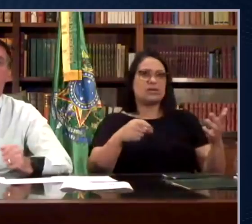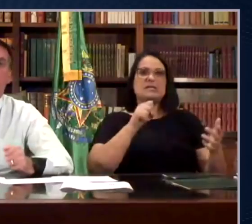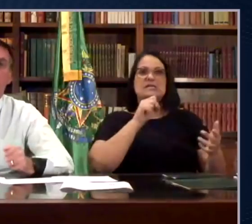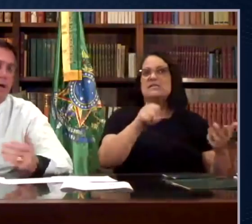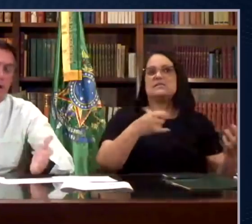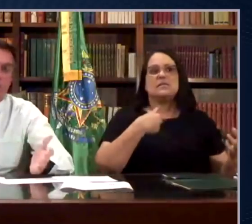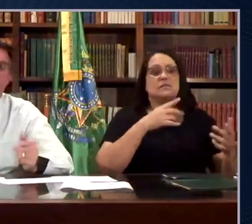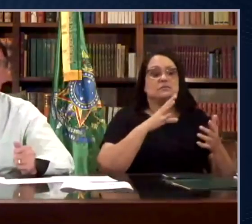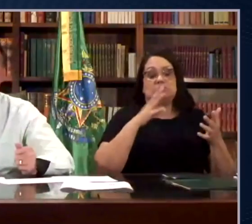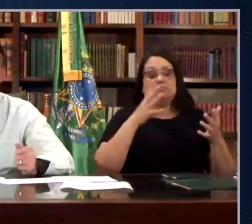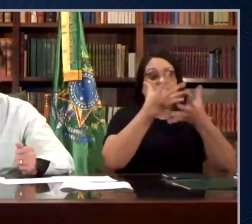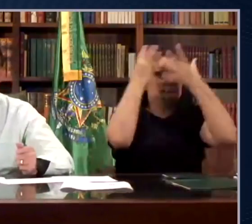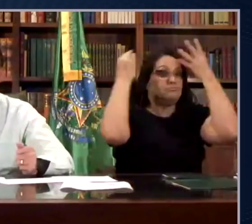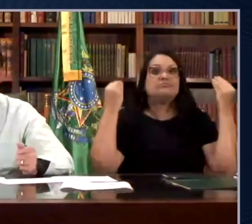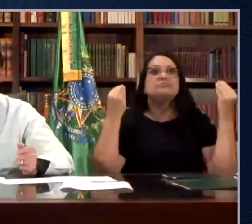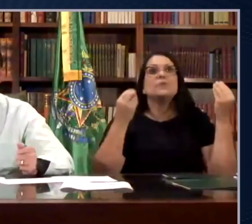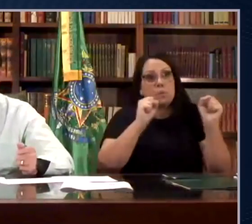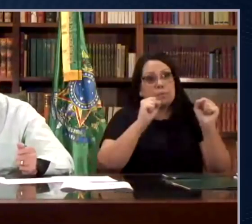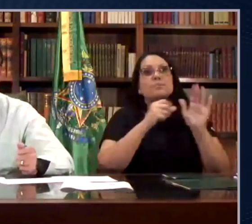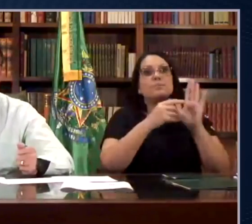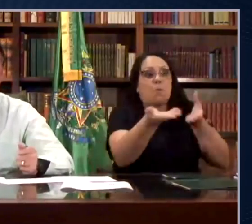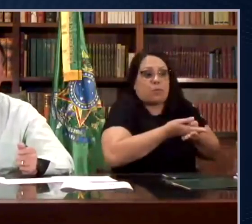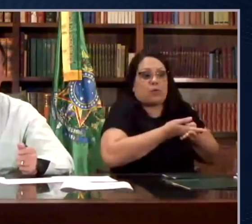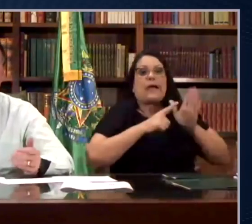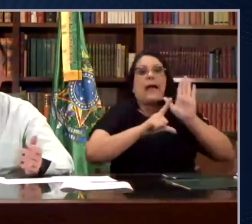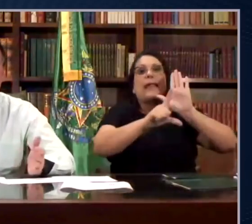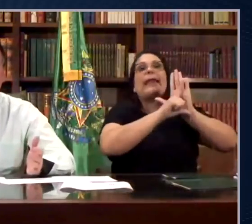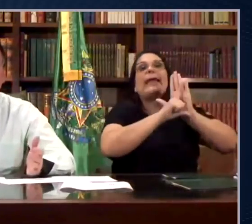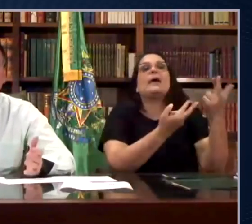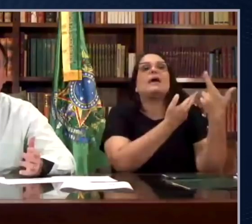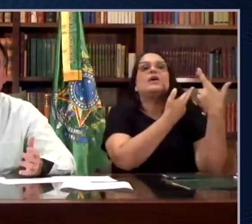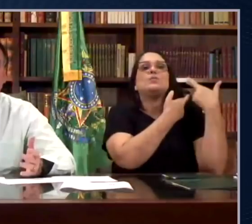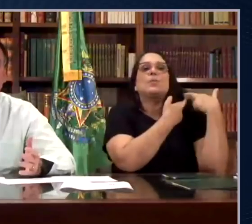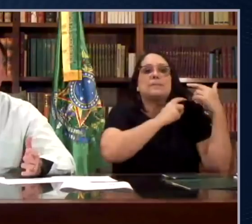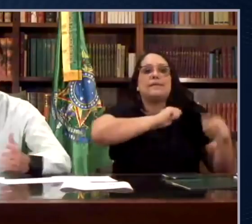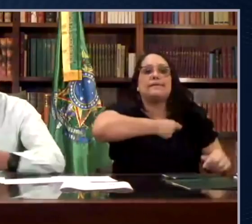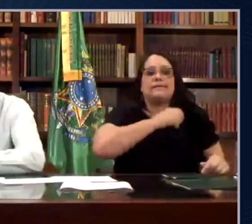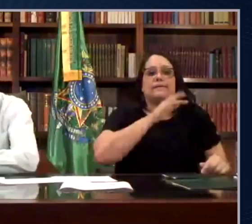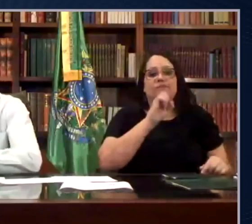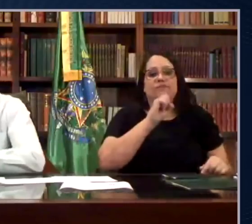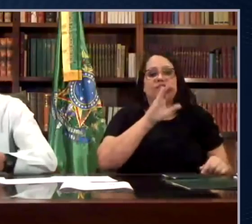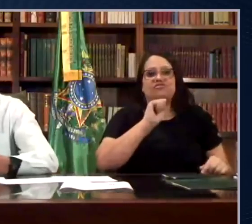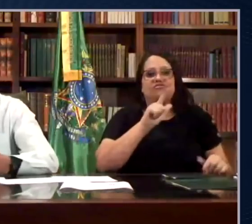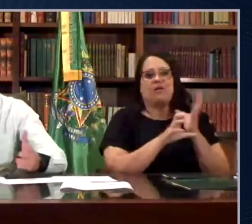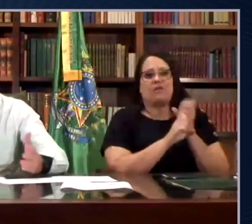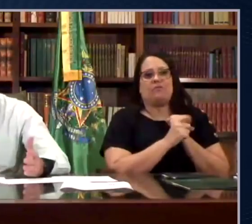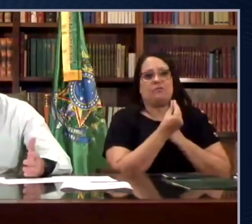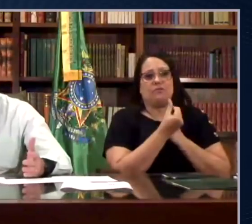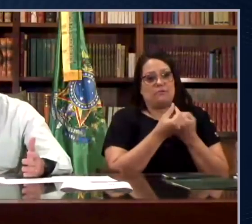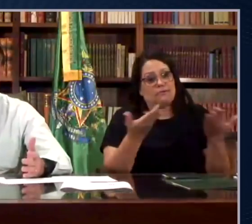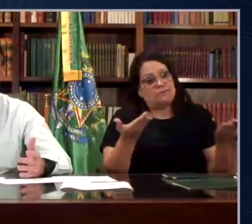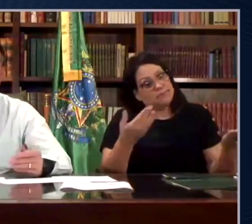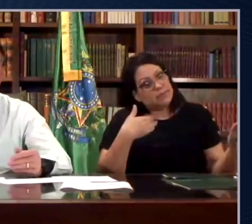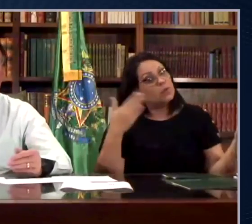alguma coisa e sancionar, eu posso estar em curso na lei de responsabilidade fiscal. Então, agora, paralelamente a isso, já